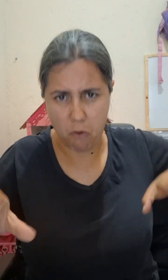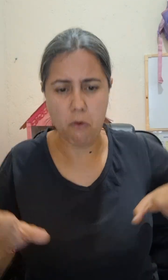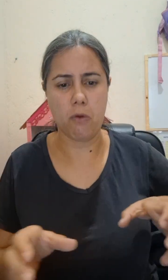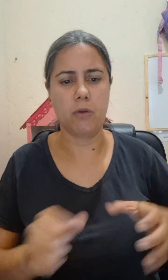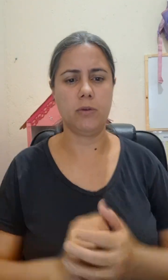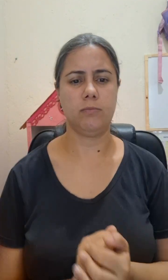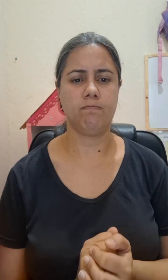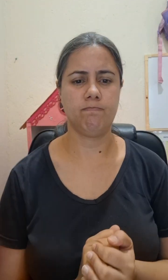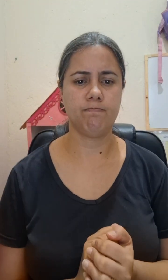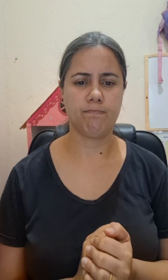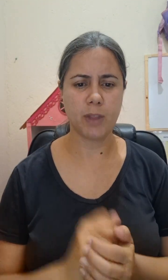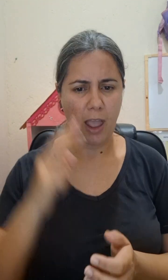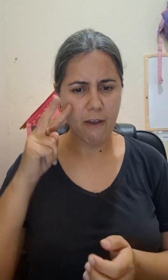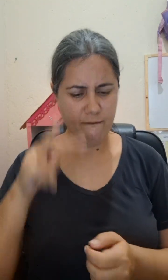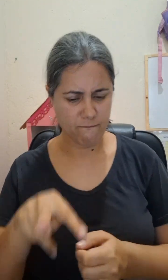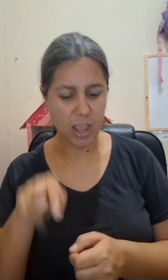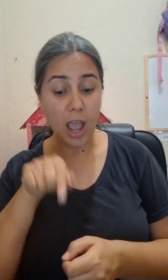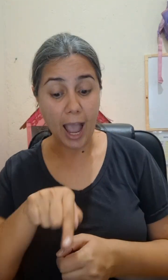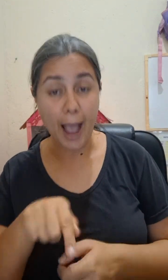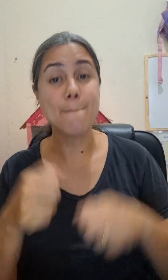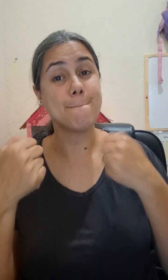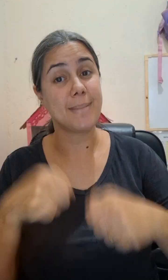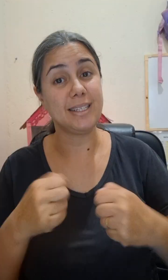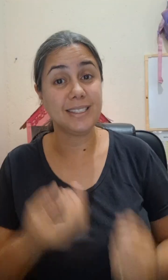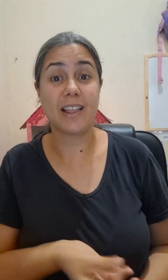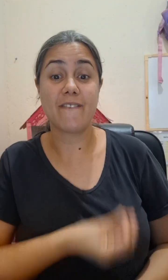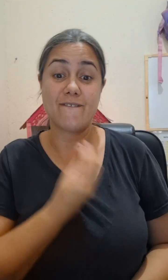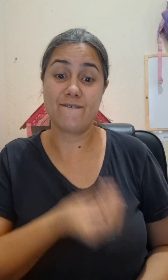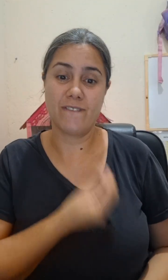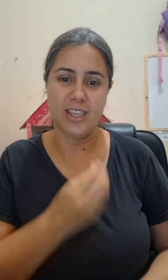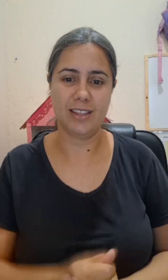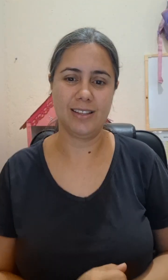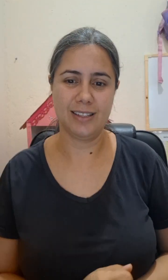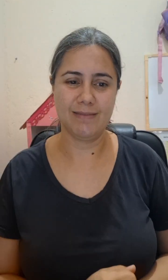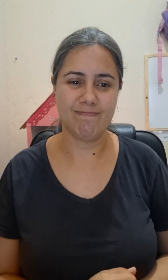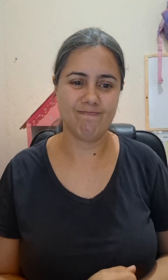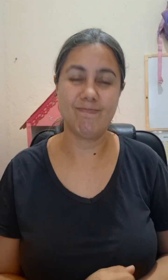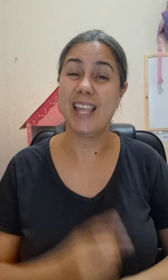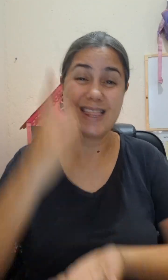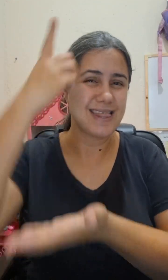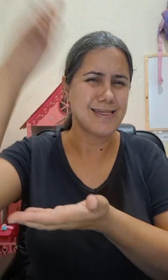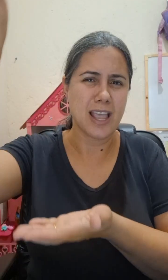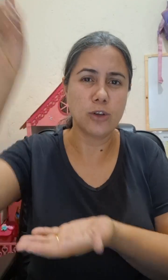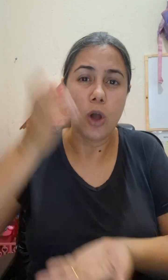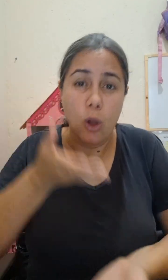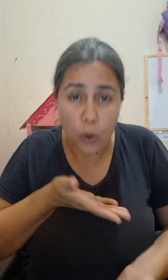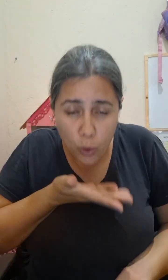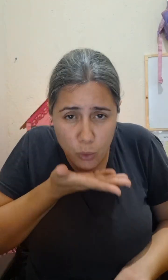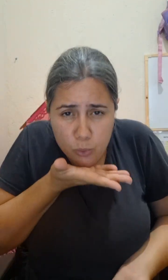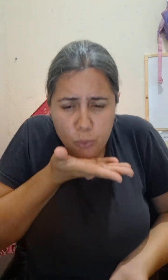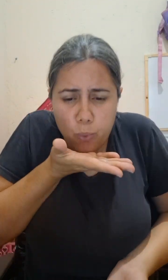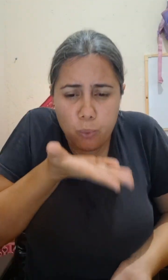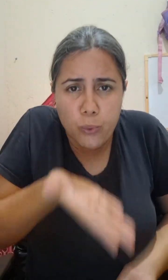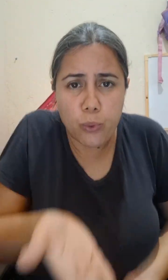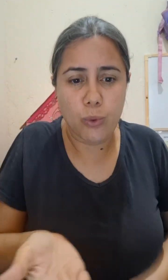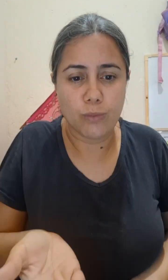Essa escultura, então, criada por Deus lá no chão, Deus vê e precisa receber